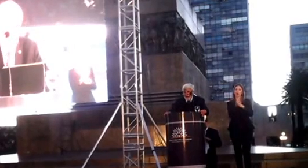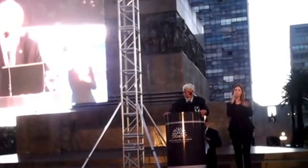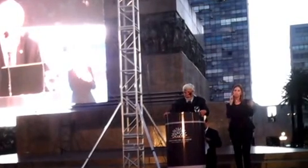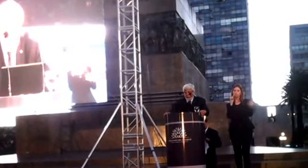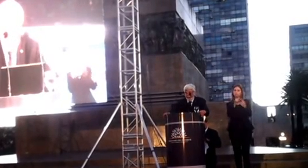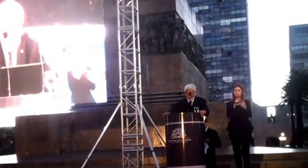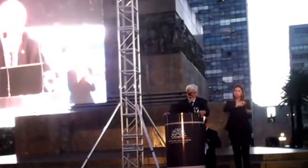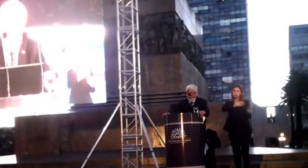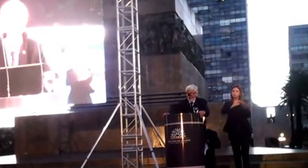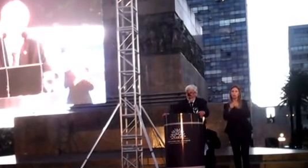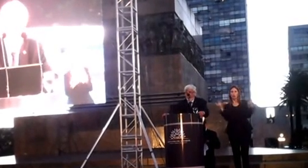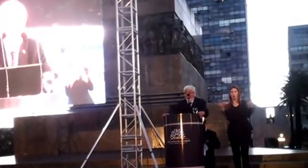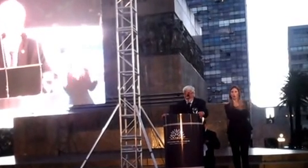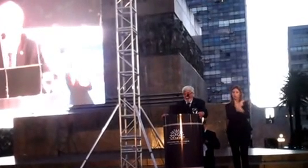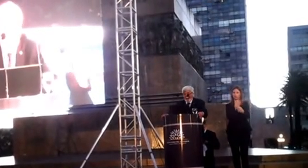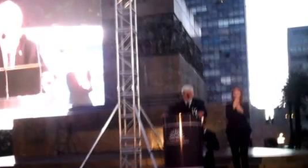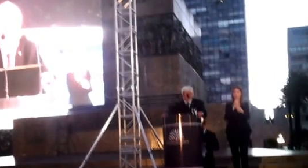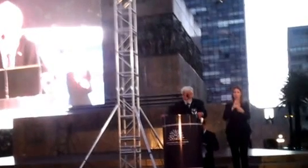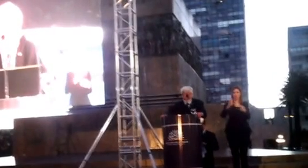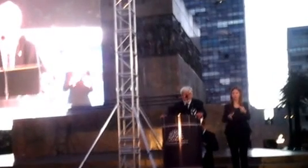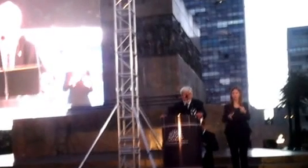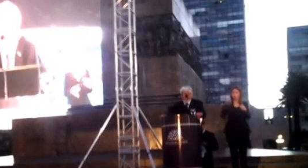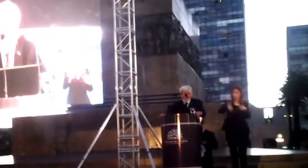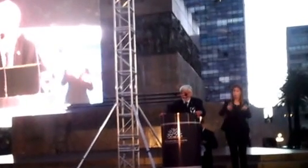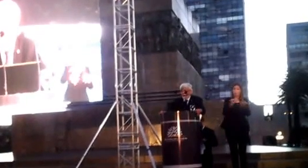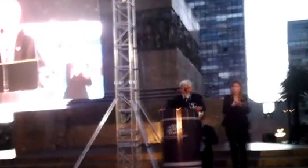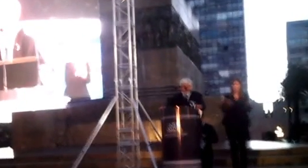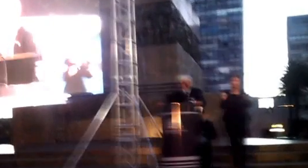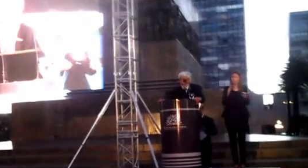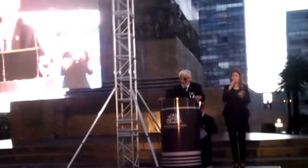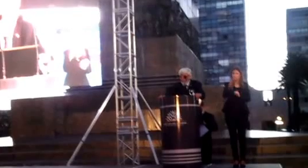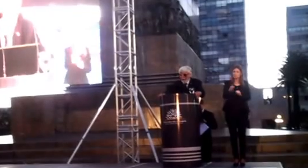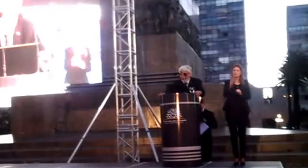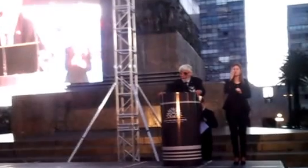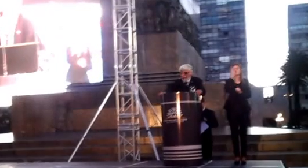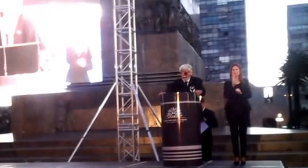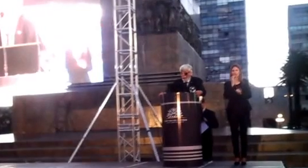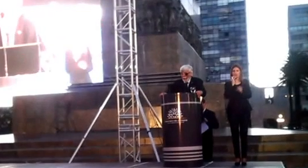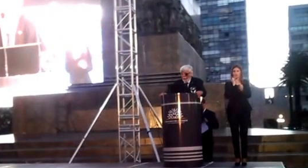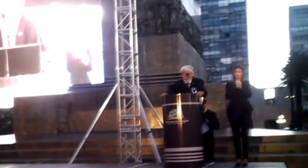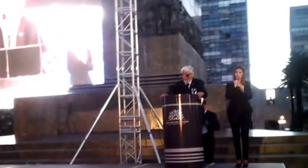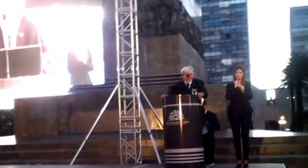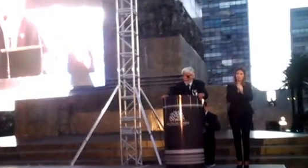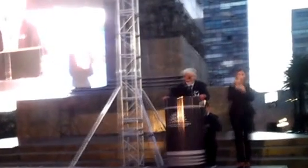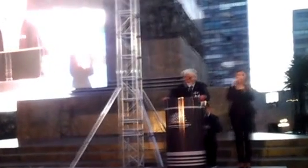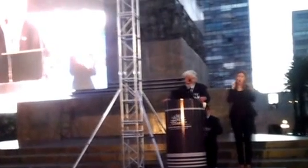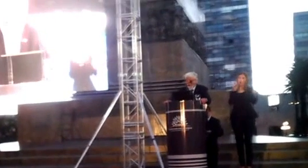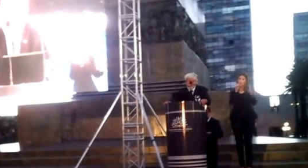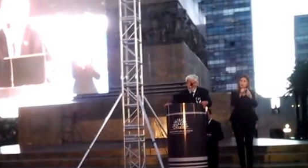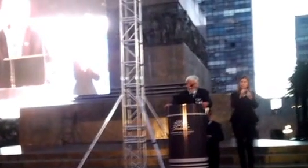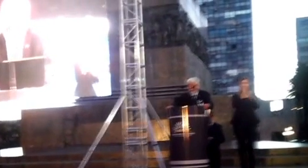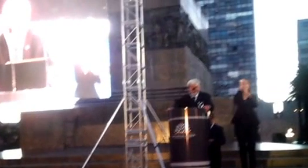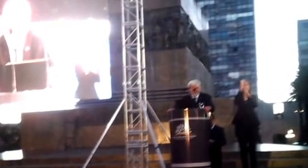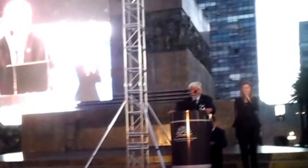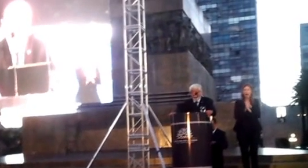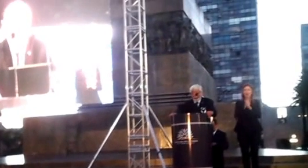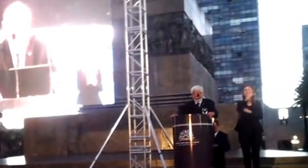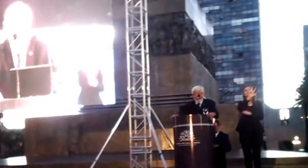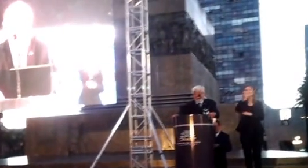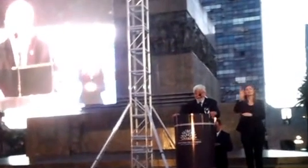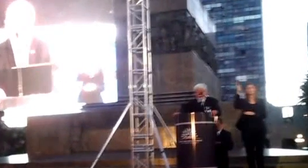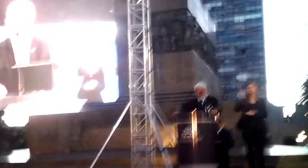combatir los delitos. Hoy es posible plantearse seriamente un objetivo de bajar un 30%